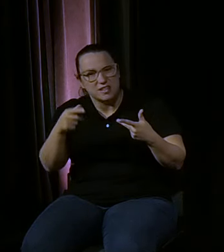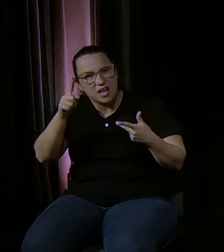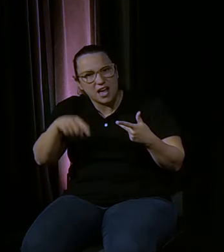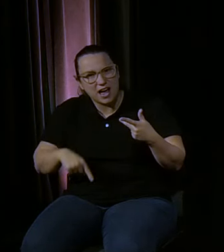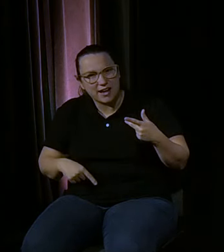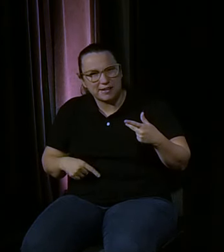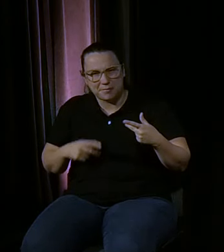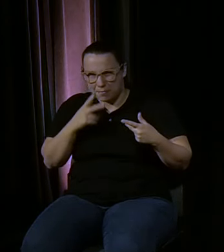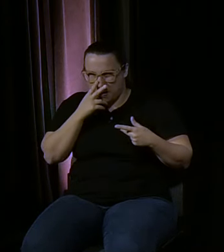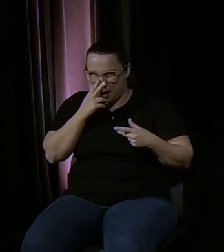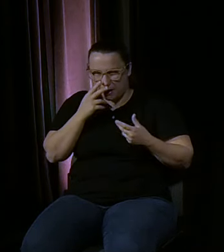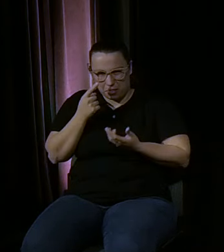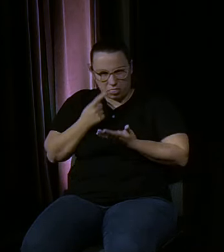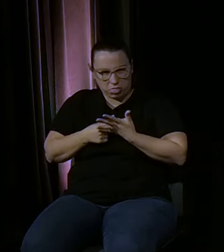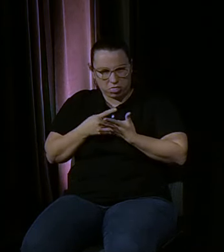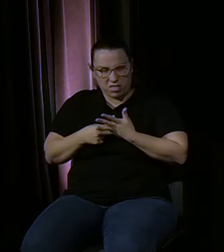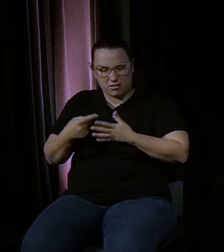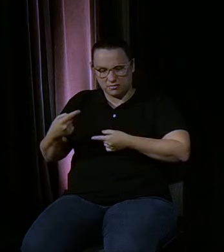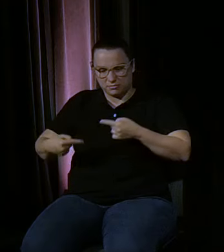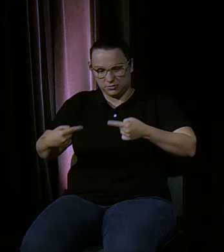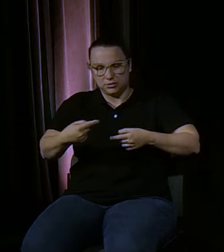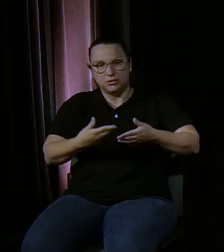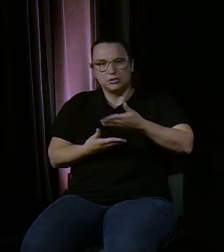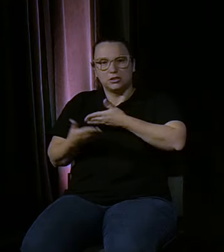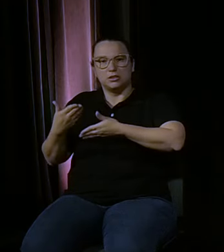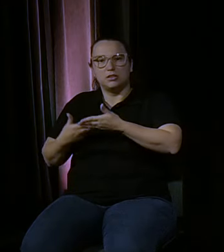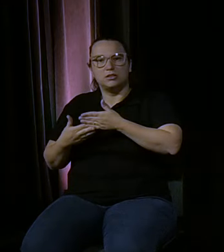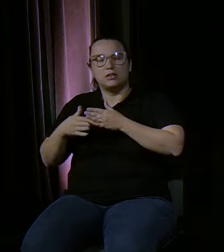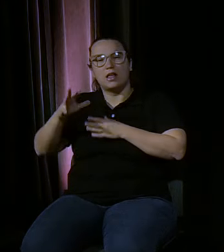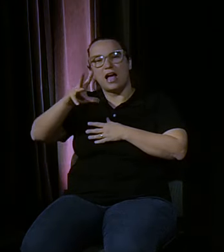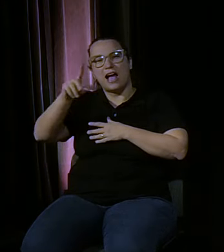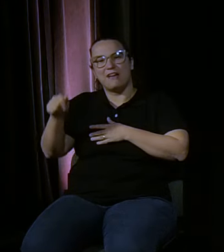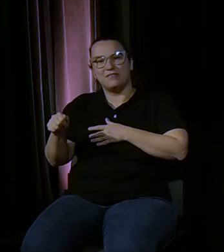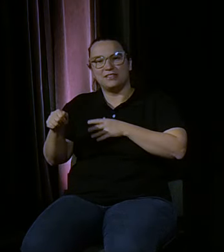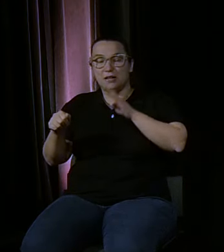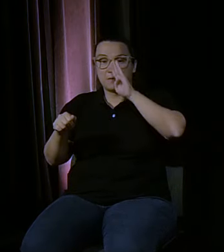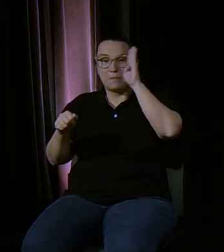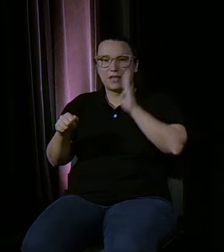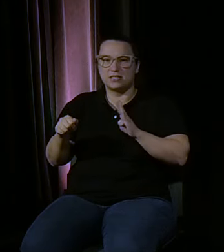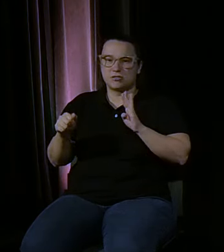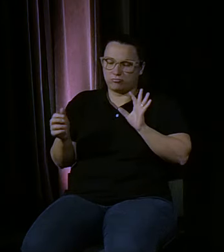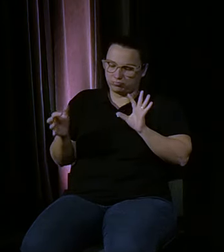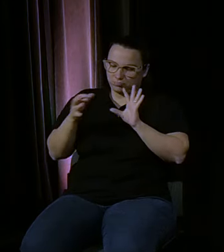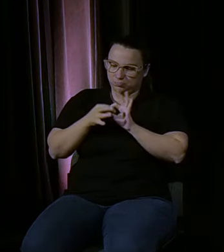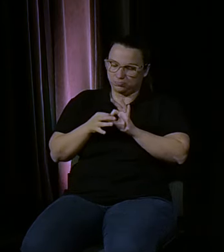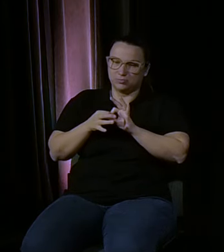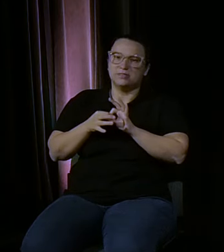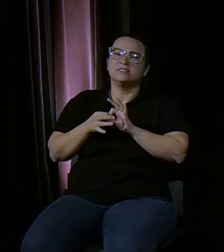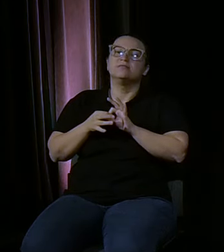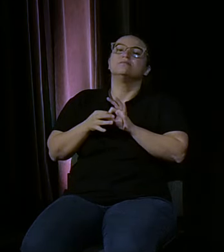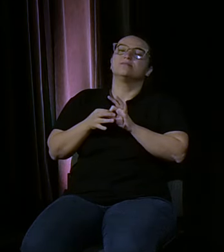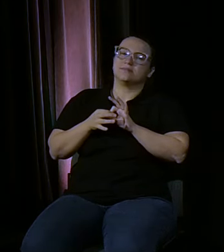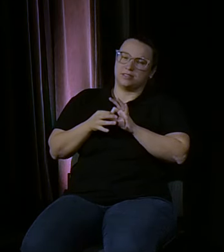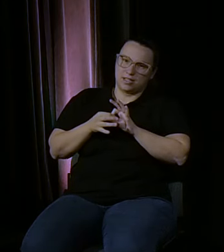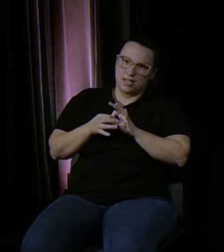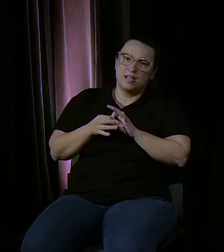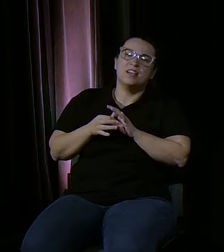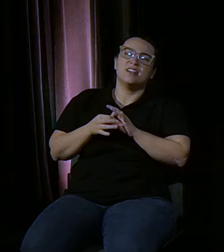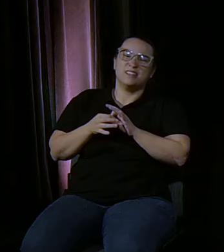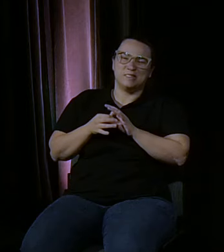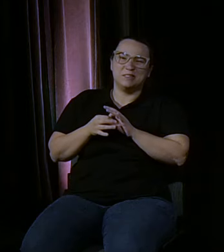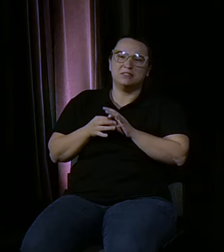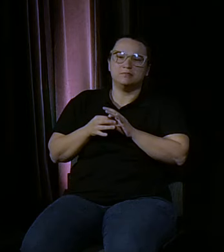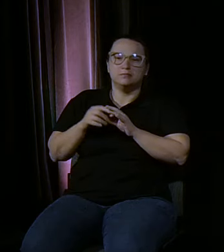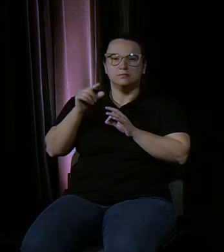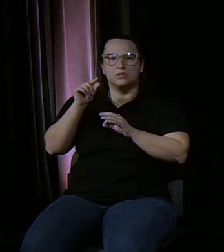jogo político para pensar essa relação africana no Brasil, para pensar essa herança